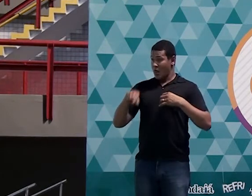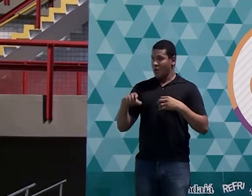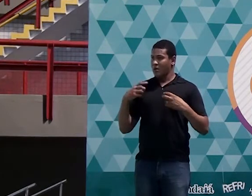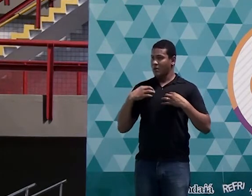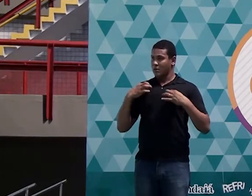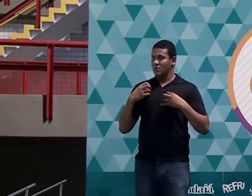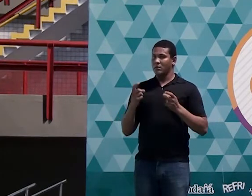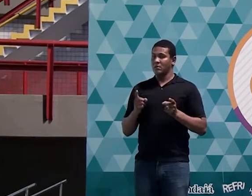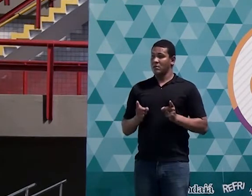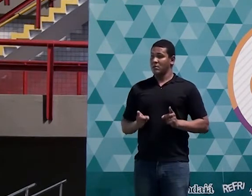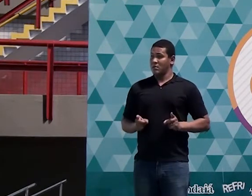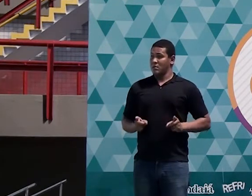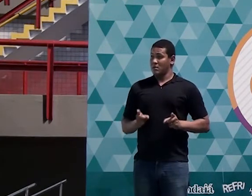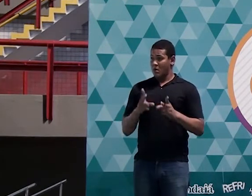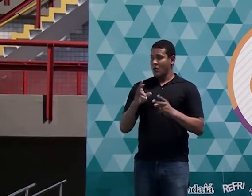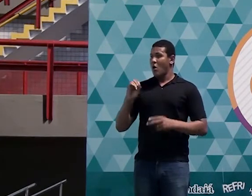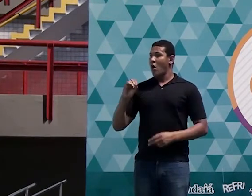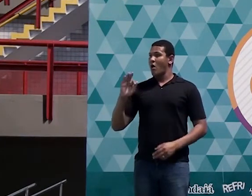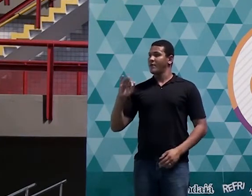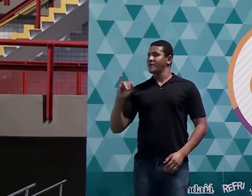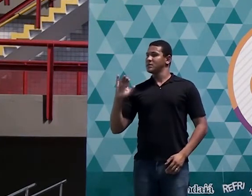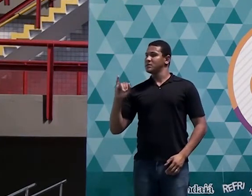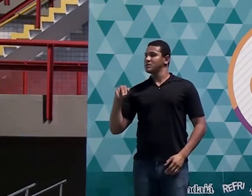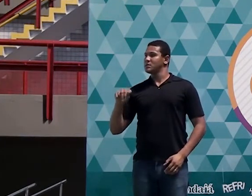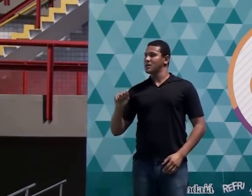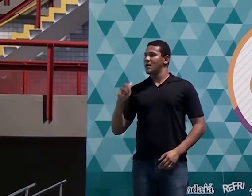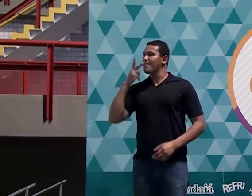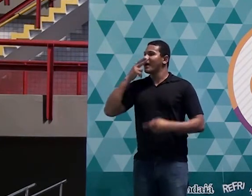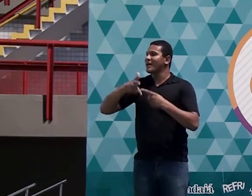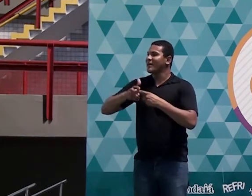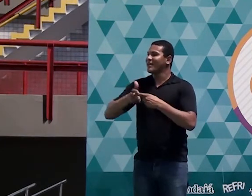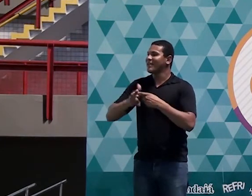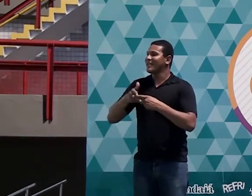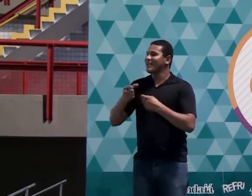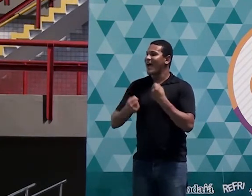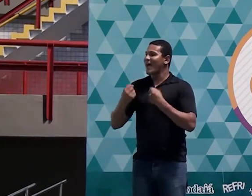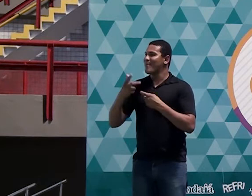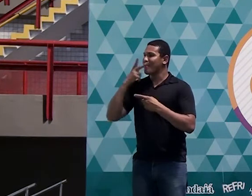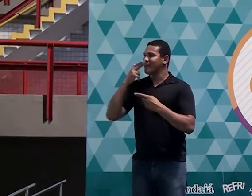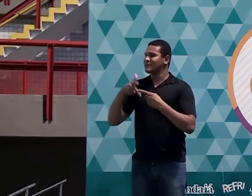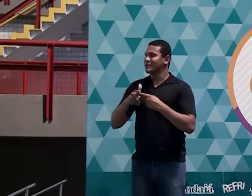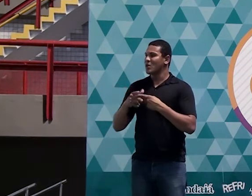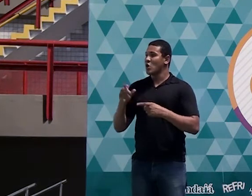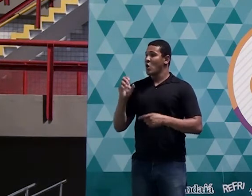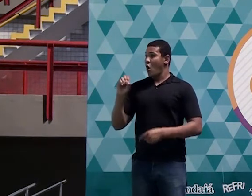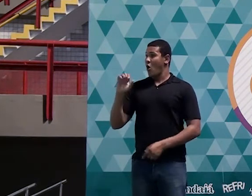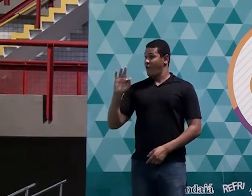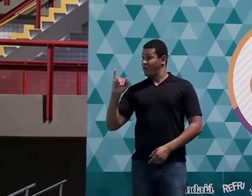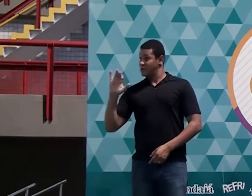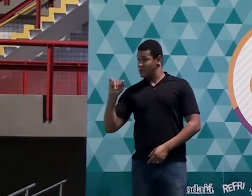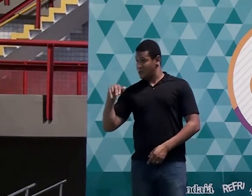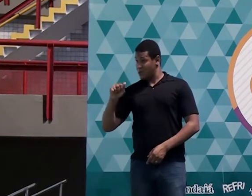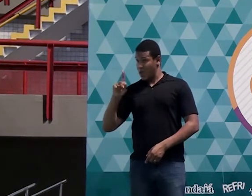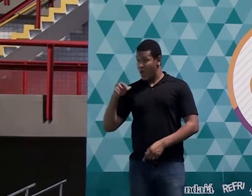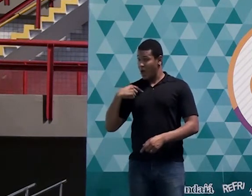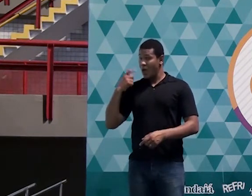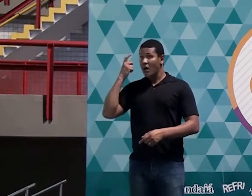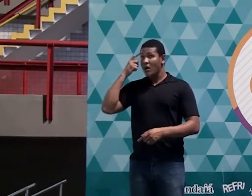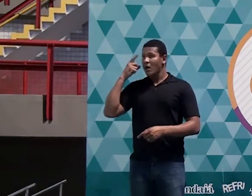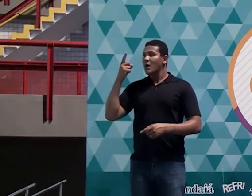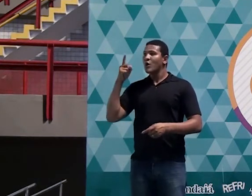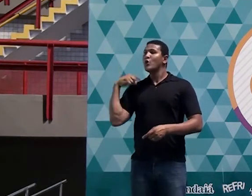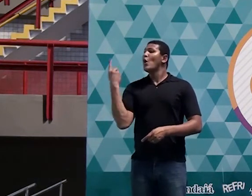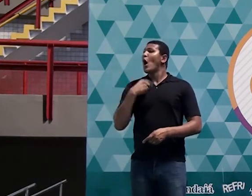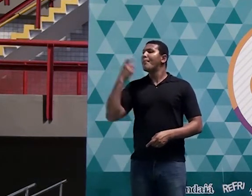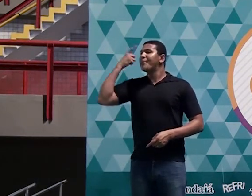chama oficina. Se você produz, eles chamam de oficina. Na nossa cabeça, oficina